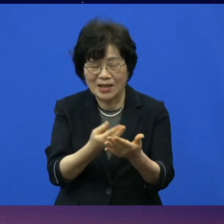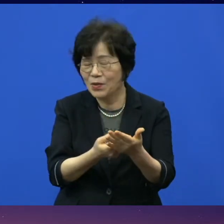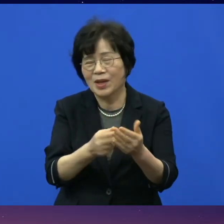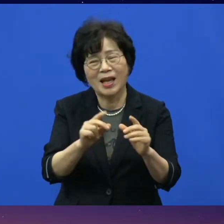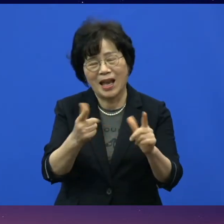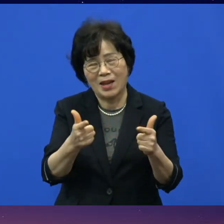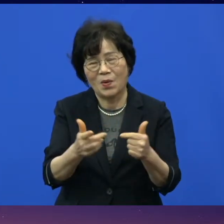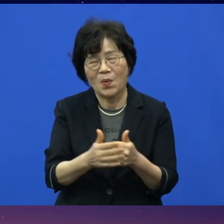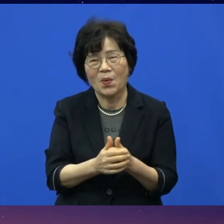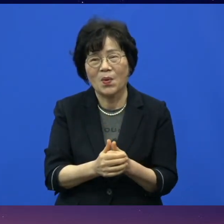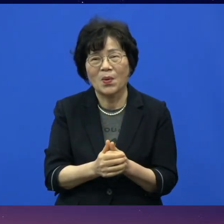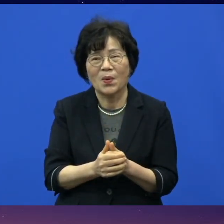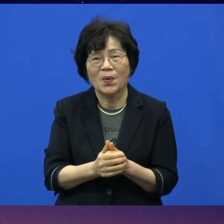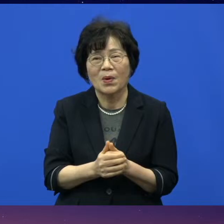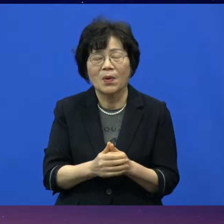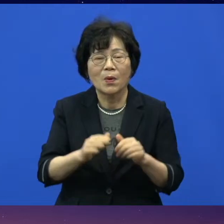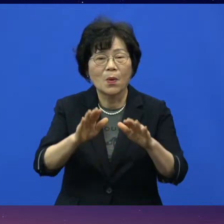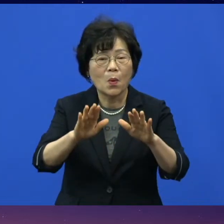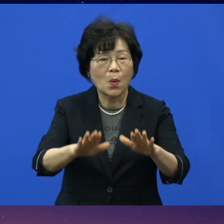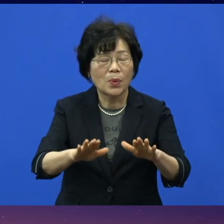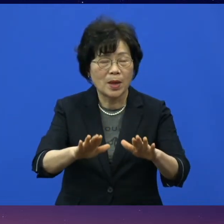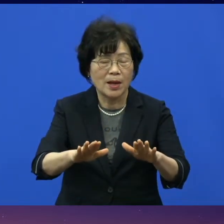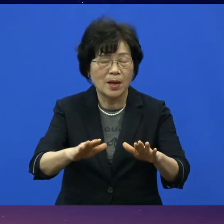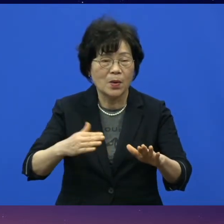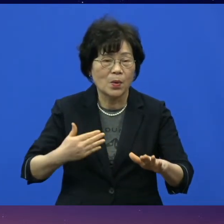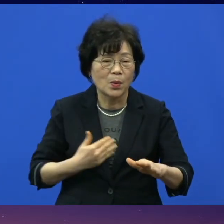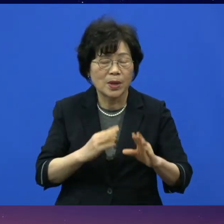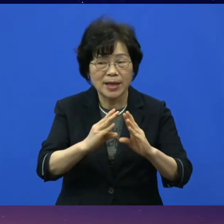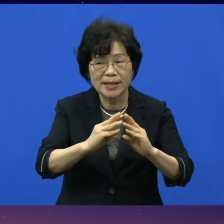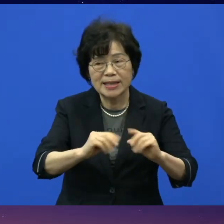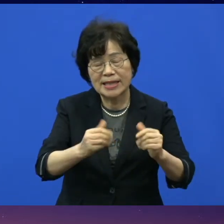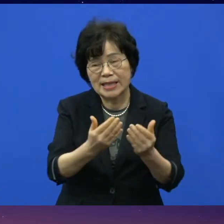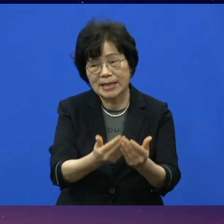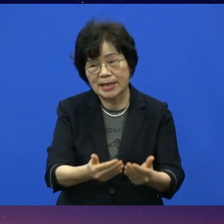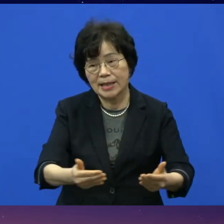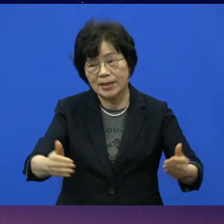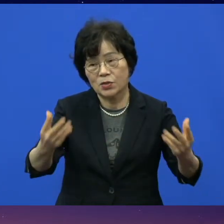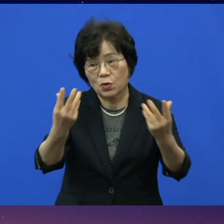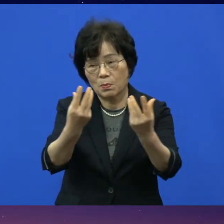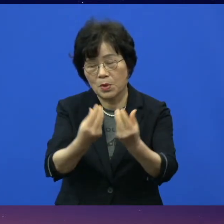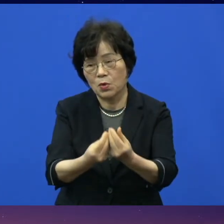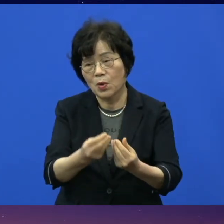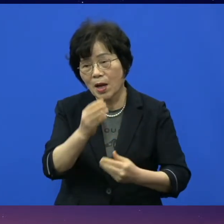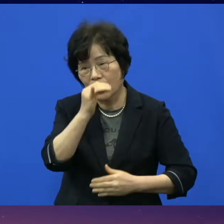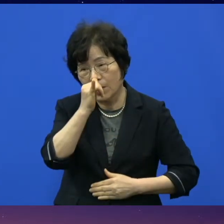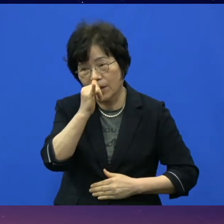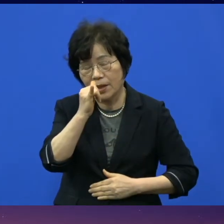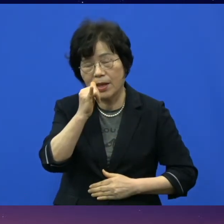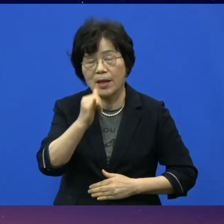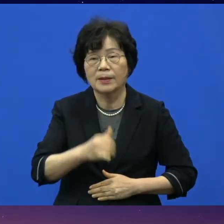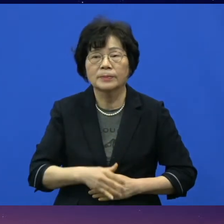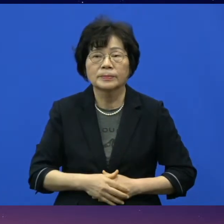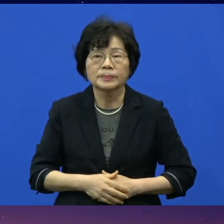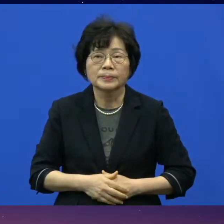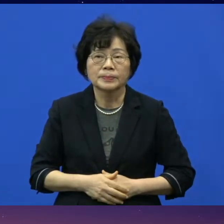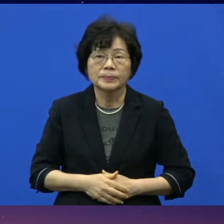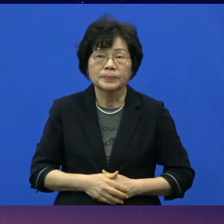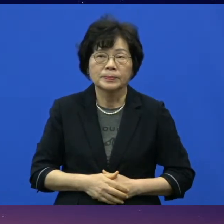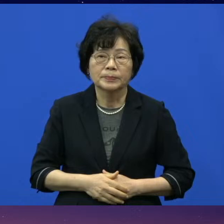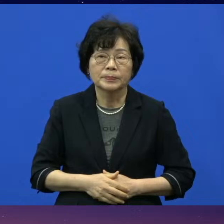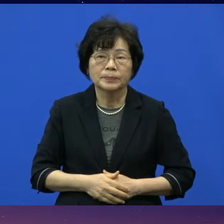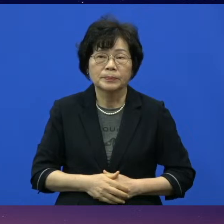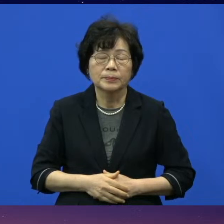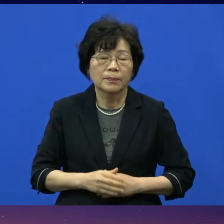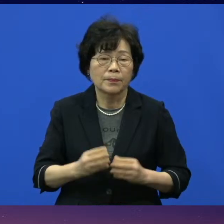흙입니다. 그래도 오늘 이제 우리를 질그릇으로 비유한 거죠. 우리는 질그릇과 같다. 근데